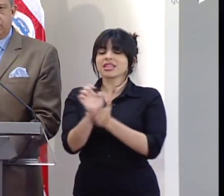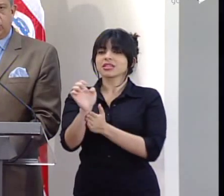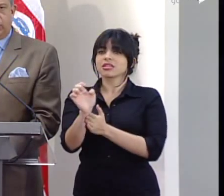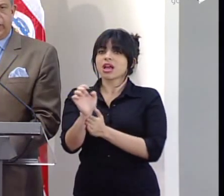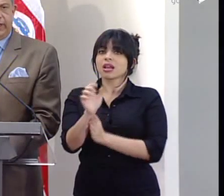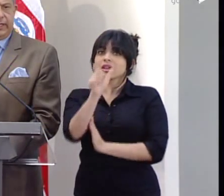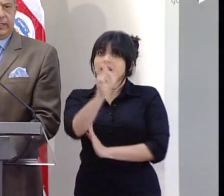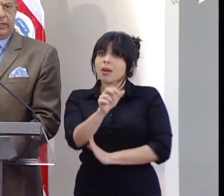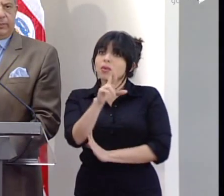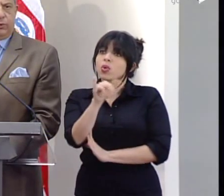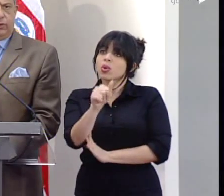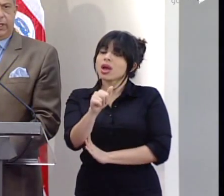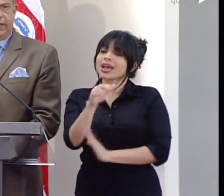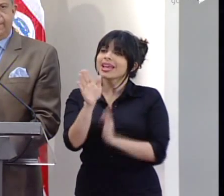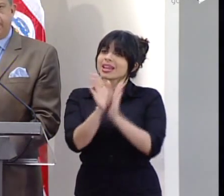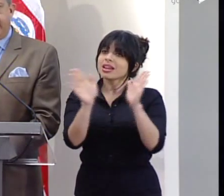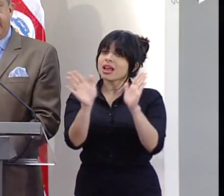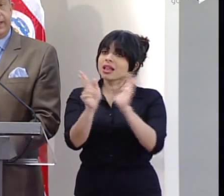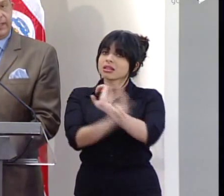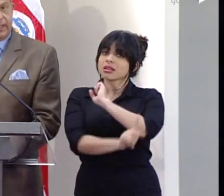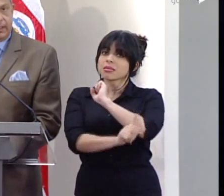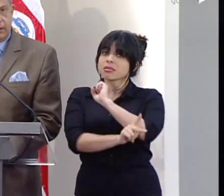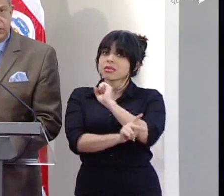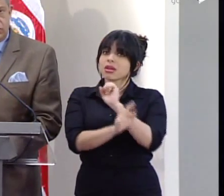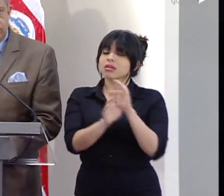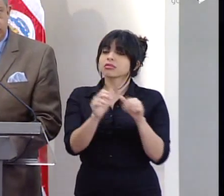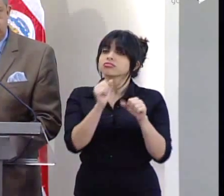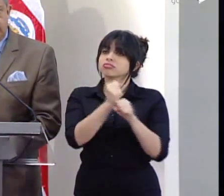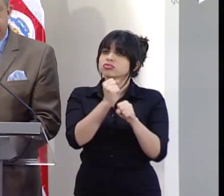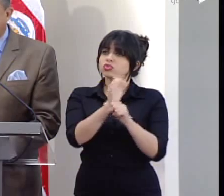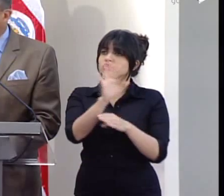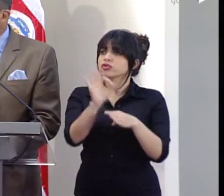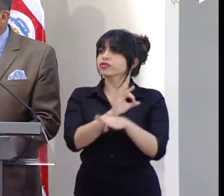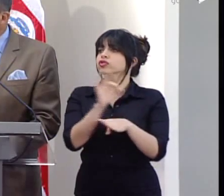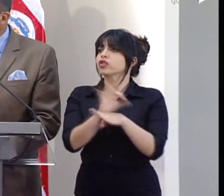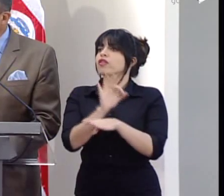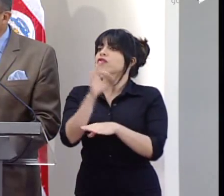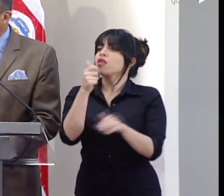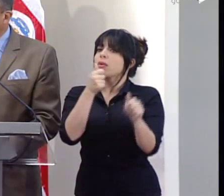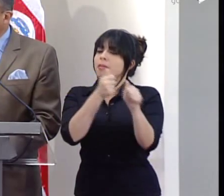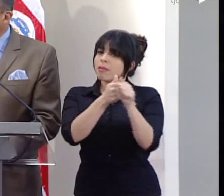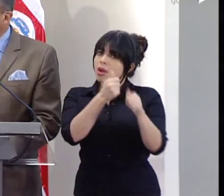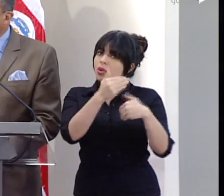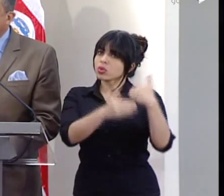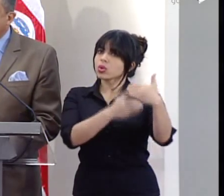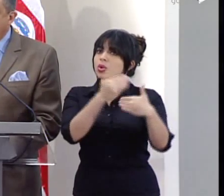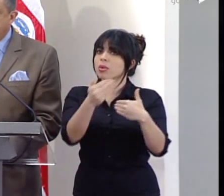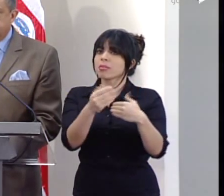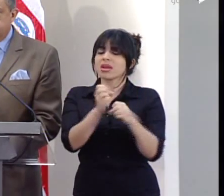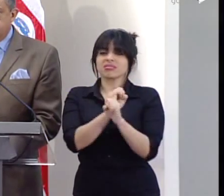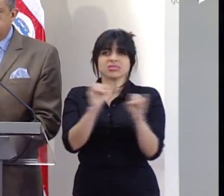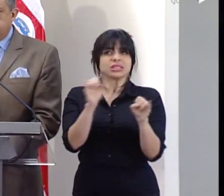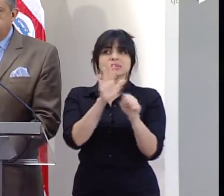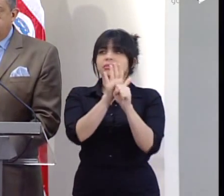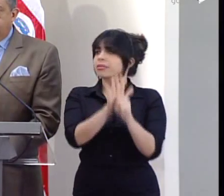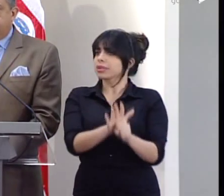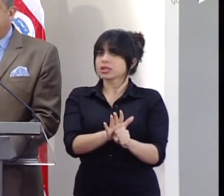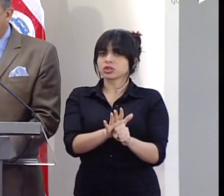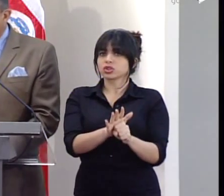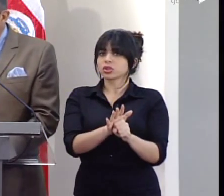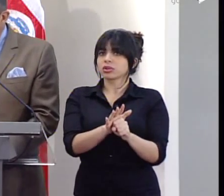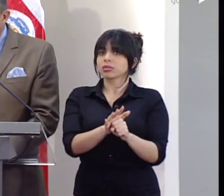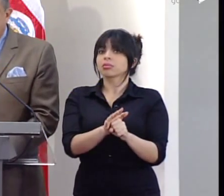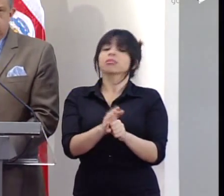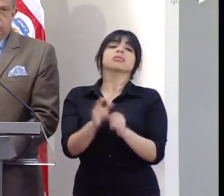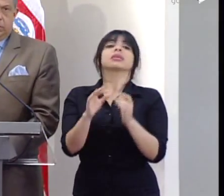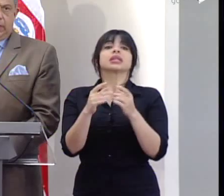la Procuraduría General de la República ejerciera su función de manera autónoma y sin presiones.